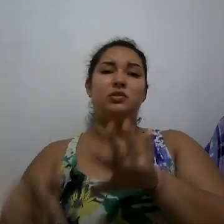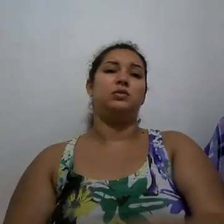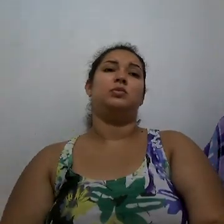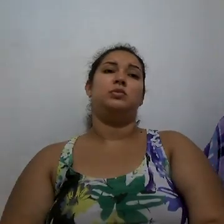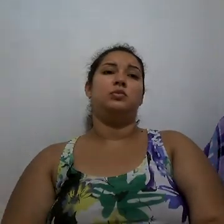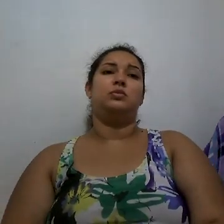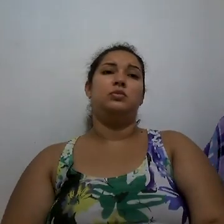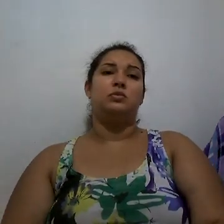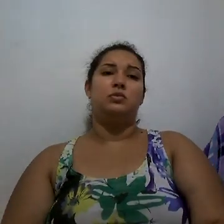0,82534,9.